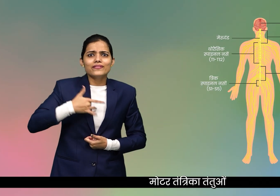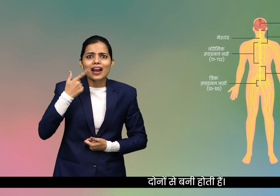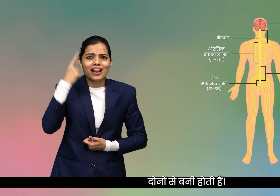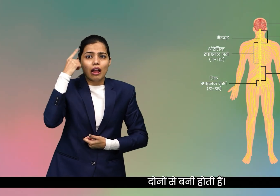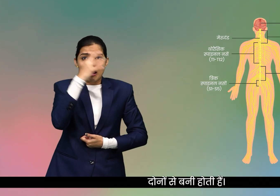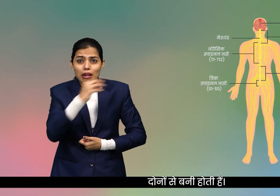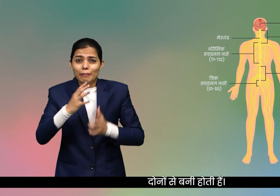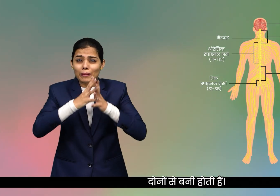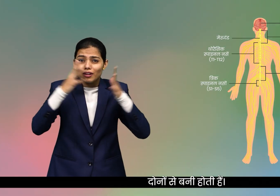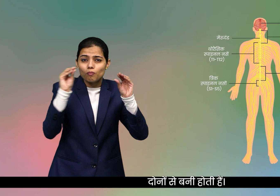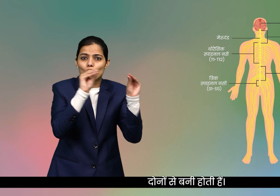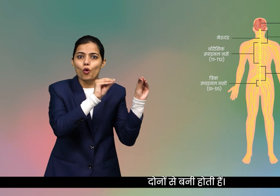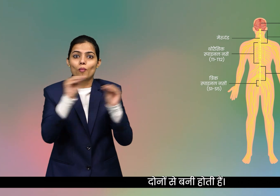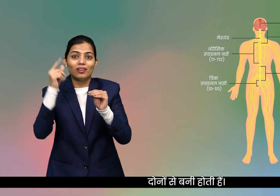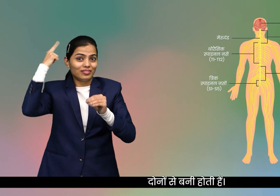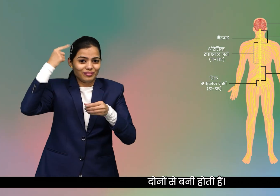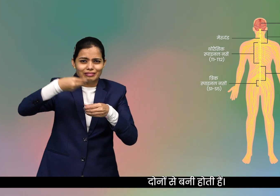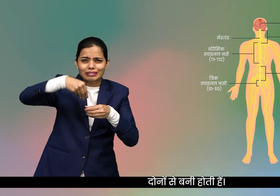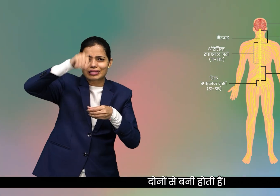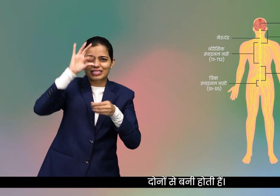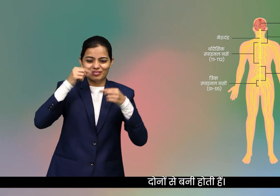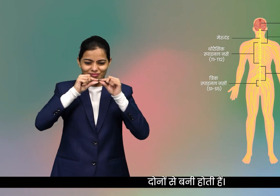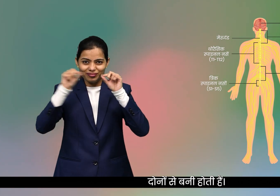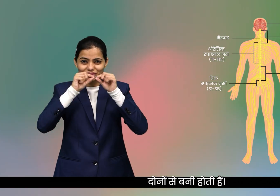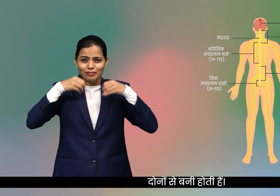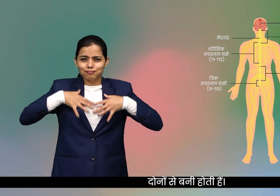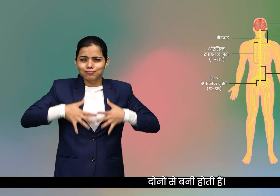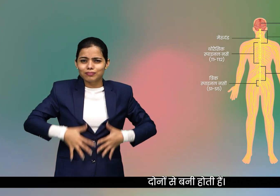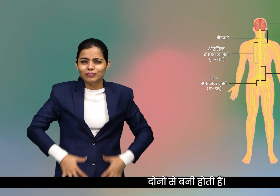तंतुओं दोनों से बनी रहती है।